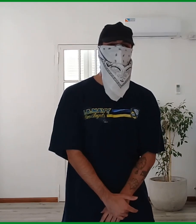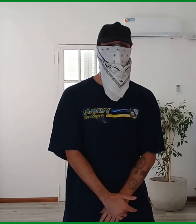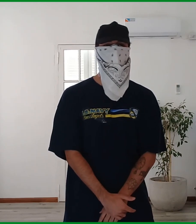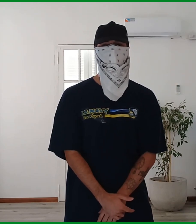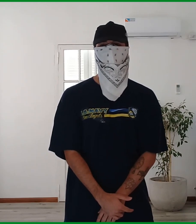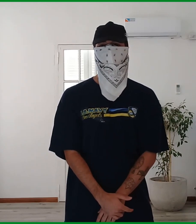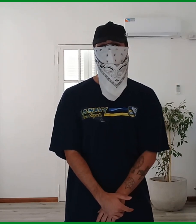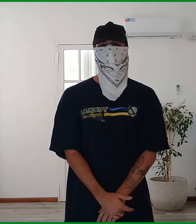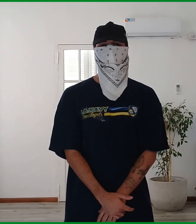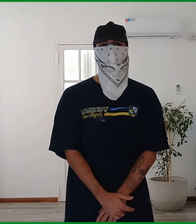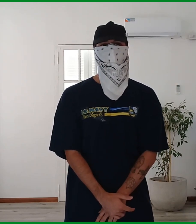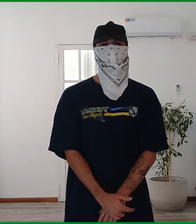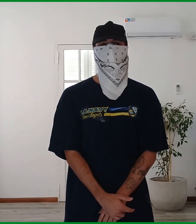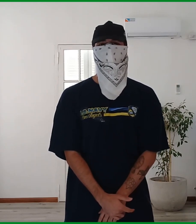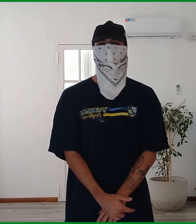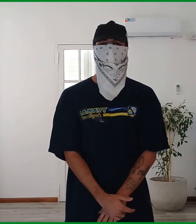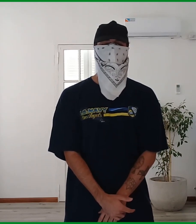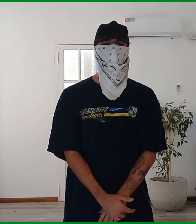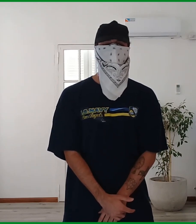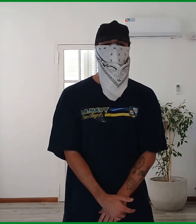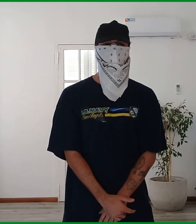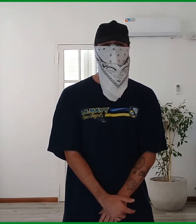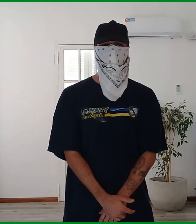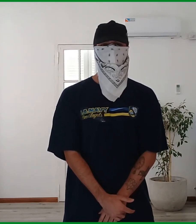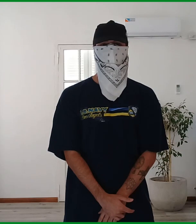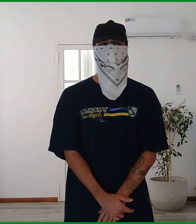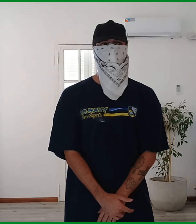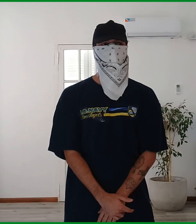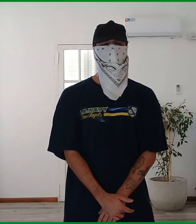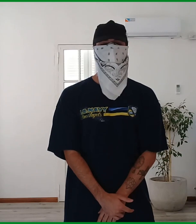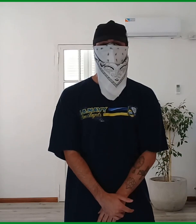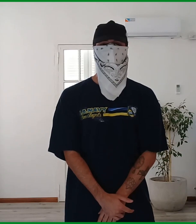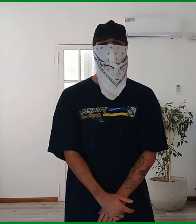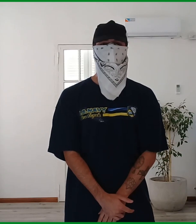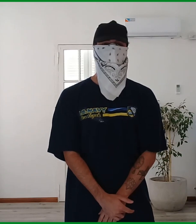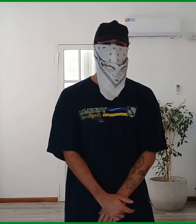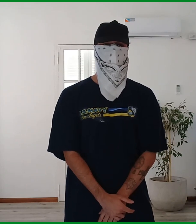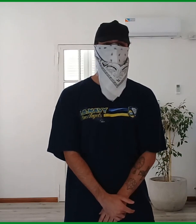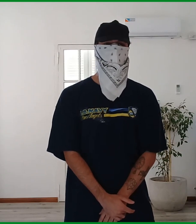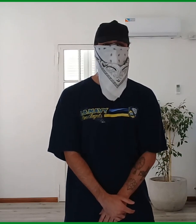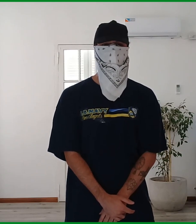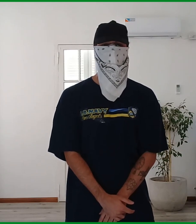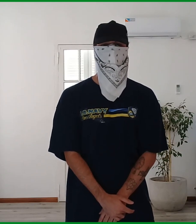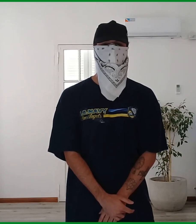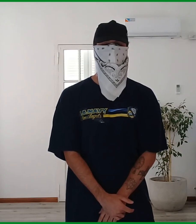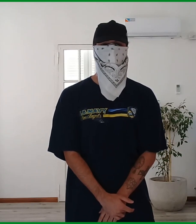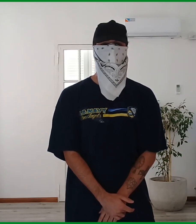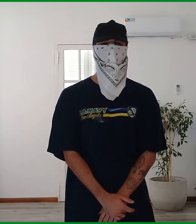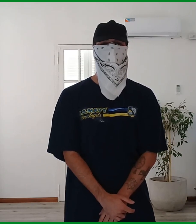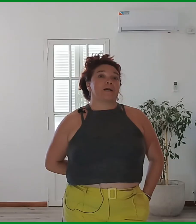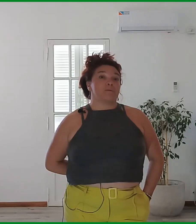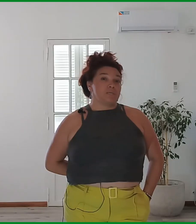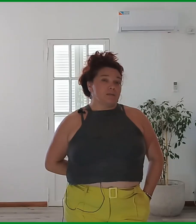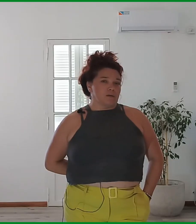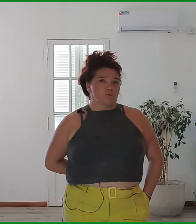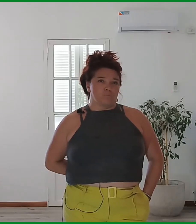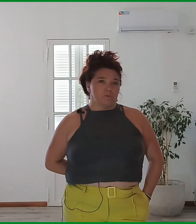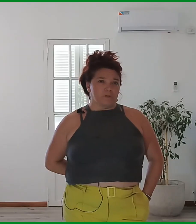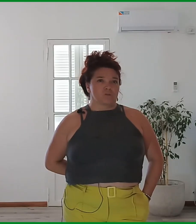encima, después puedes ir y colaborar con otro. Es algo interesante dentro de esta cultura. Para mí esto es muy